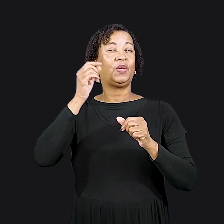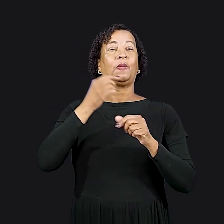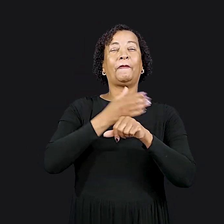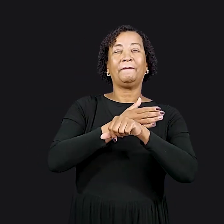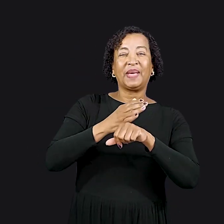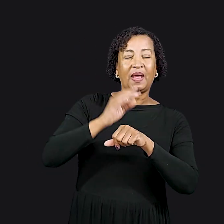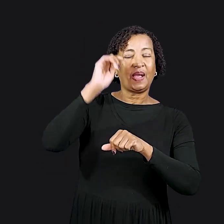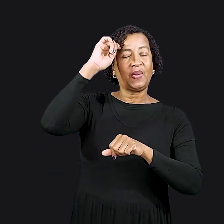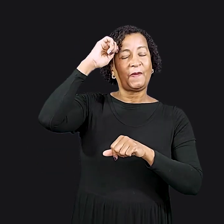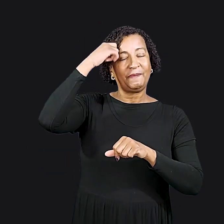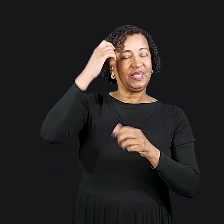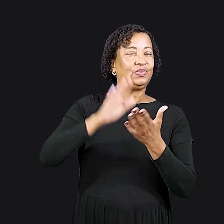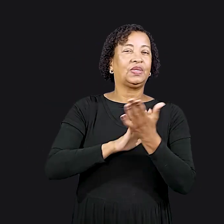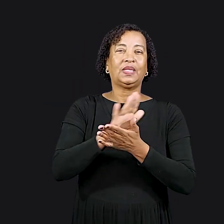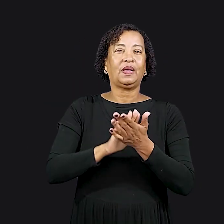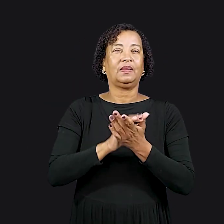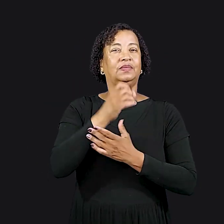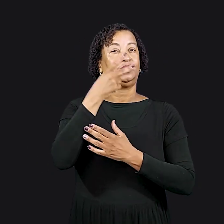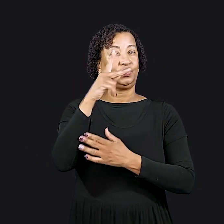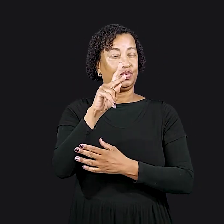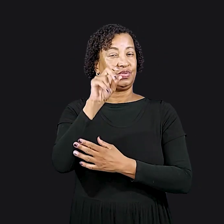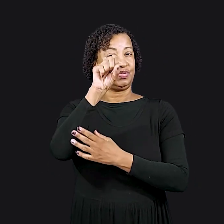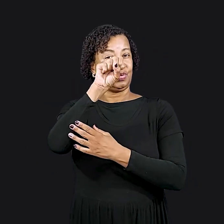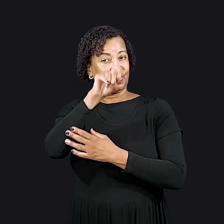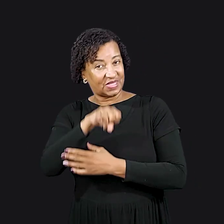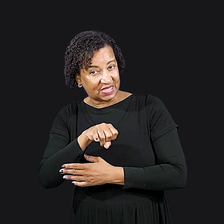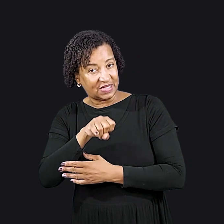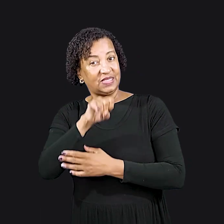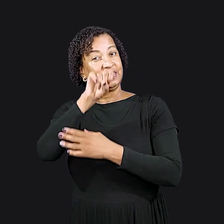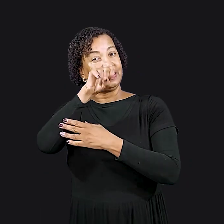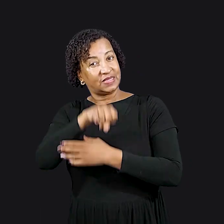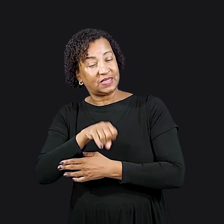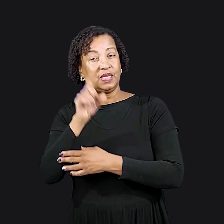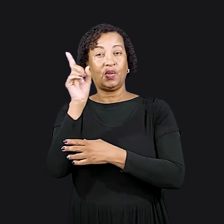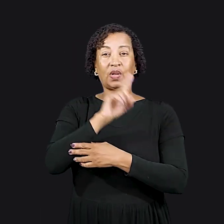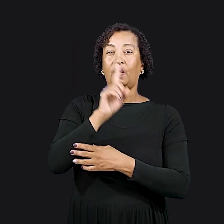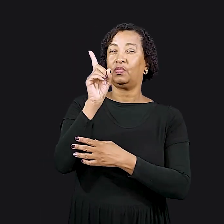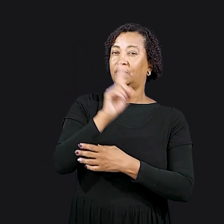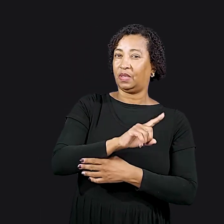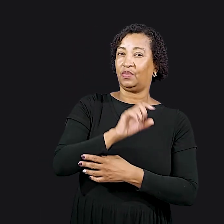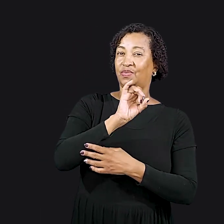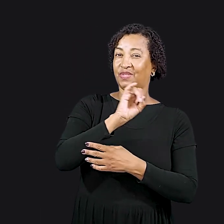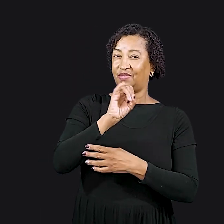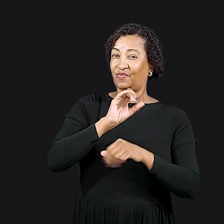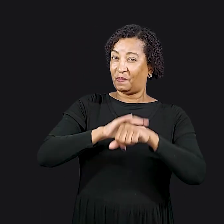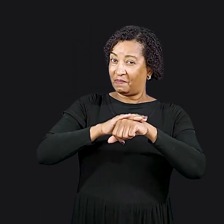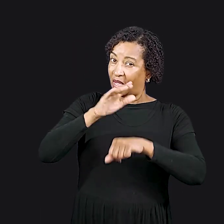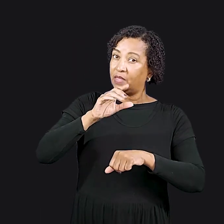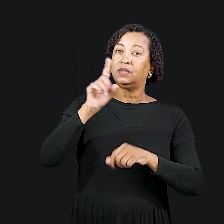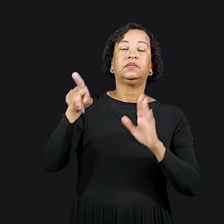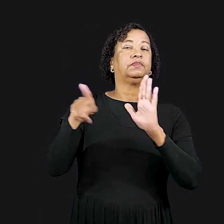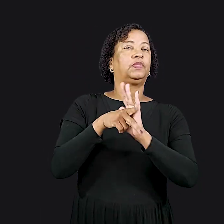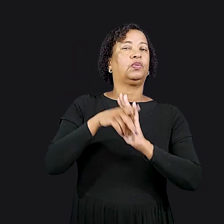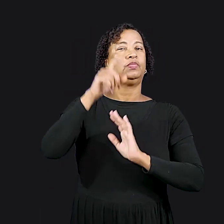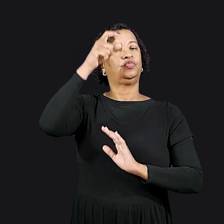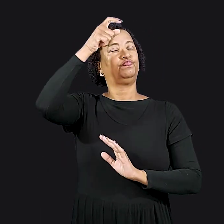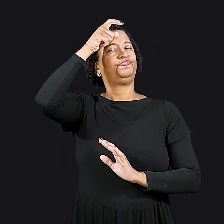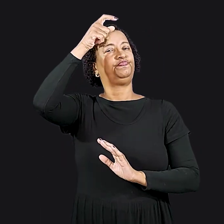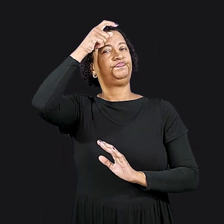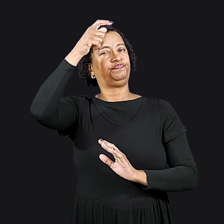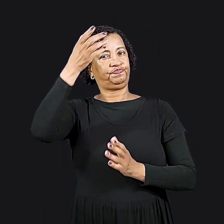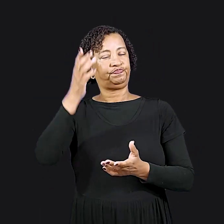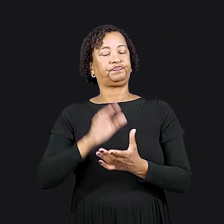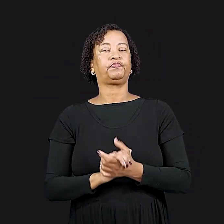cabelo. Seja o seu sim, sim, e o seu não, não. O que passar disso vem do maligno.